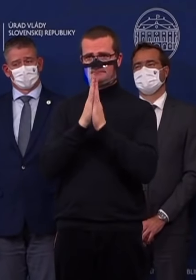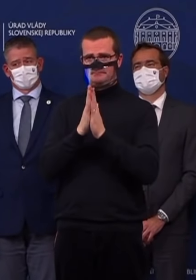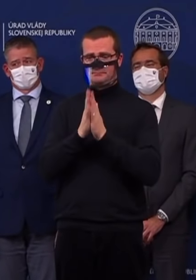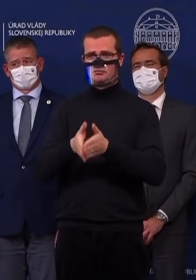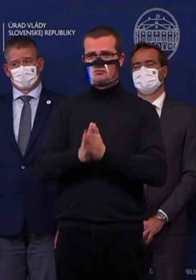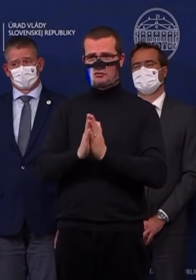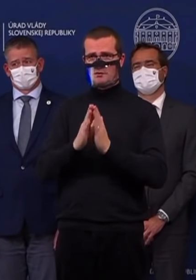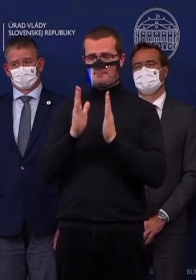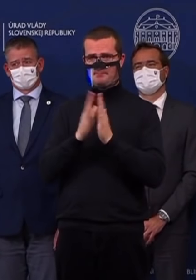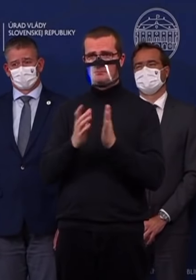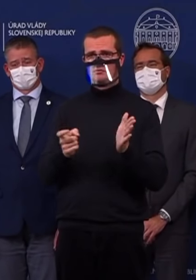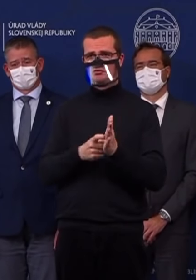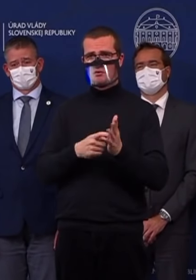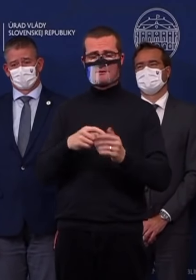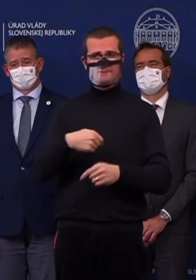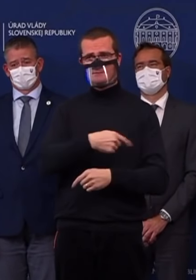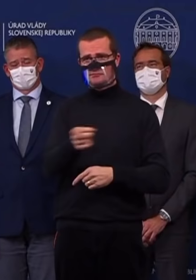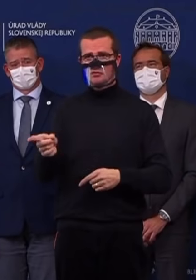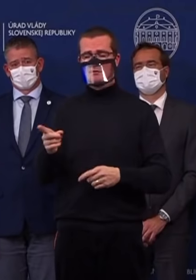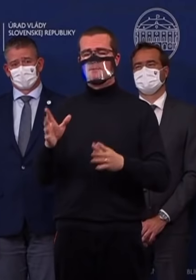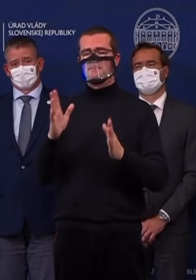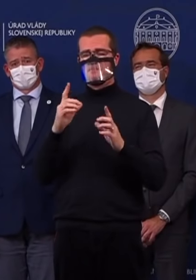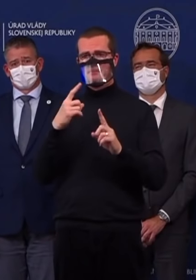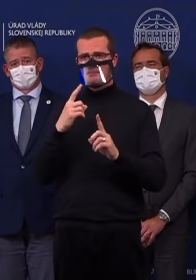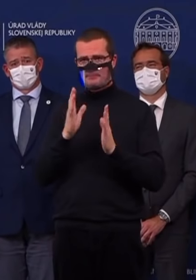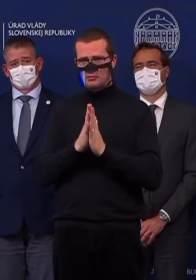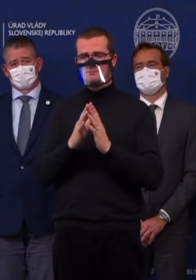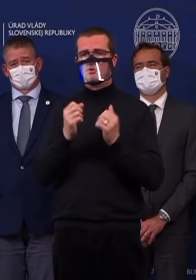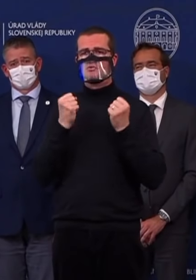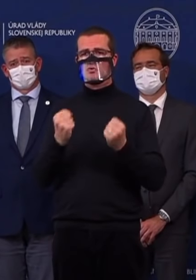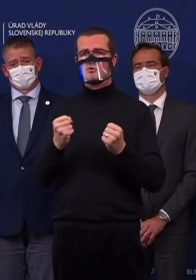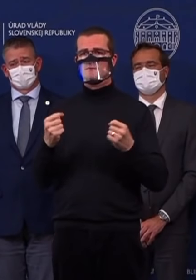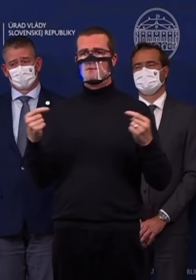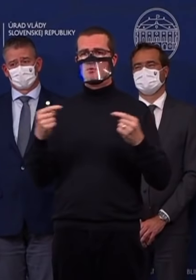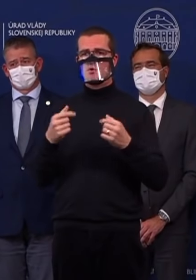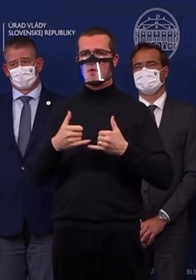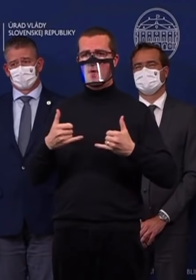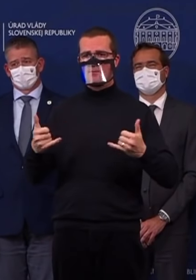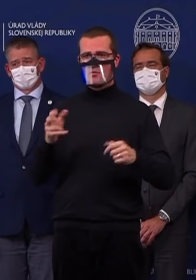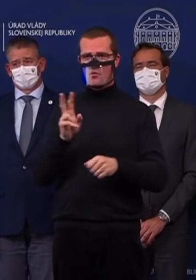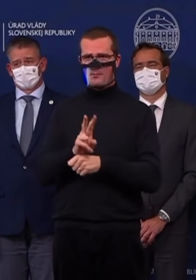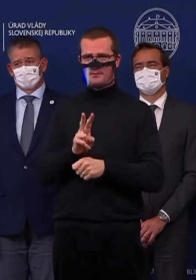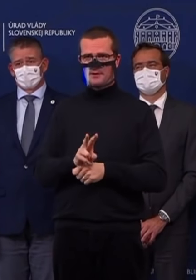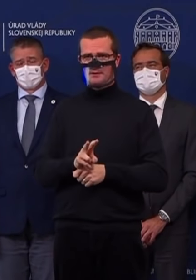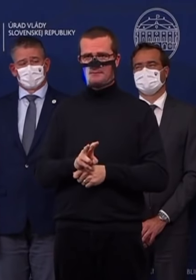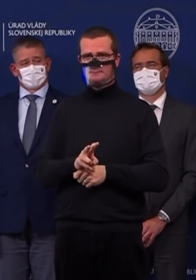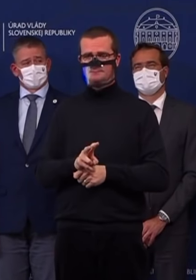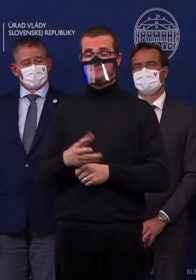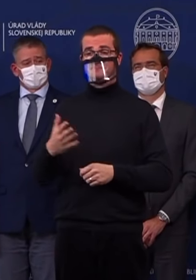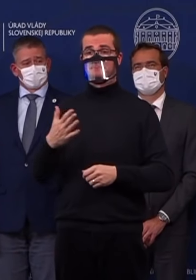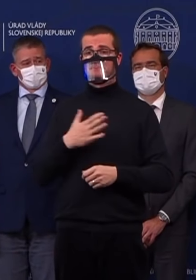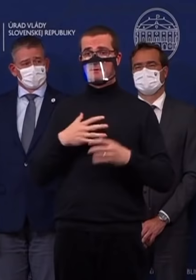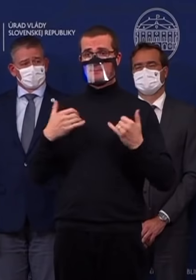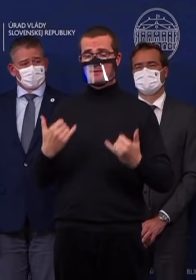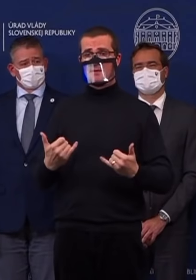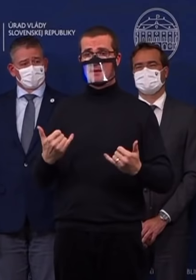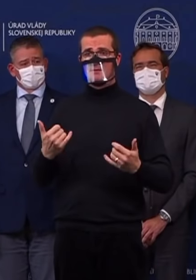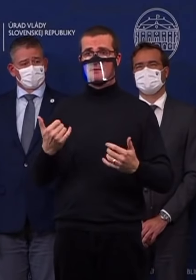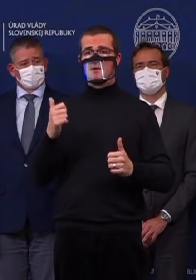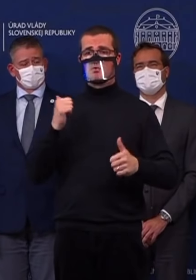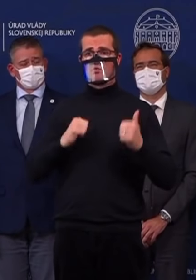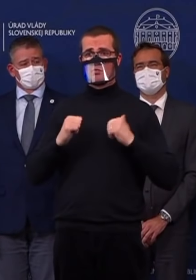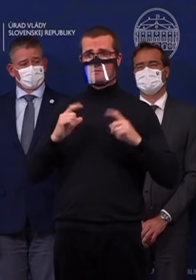tých, čo vyšli negatívni, aby naďalej dodržiavali protiepidemické opatrenia. Máme určitý